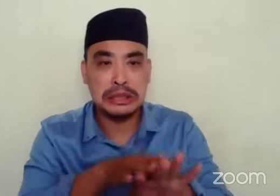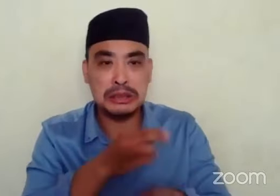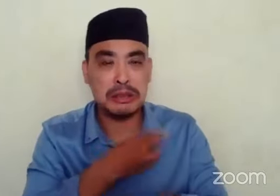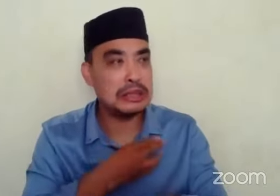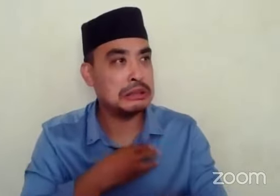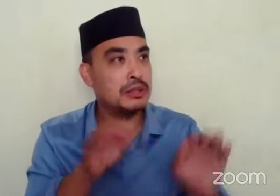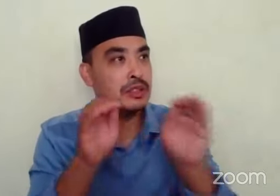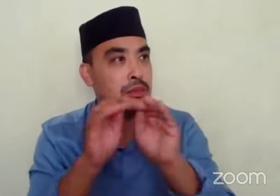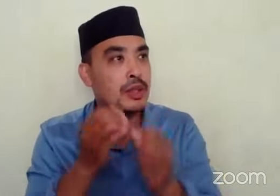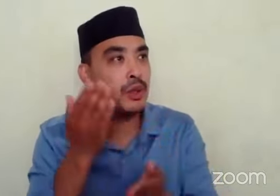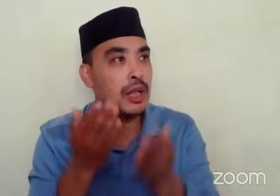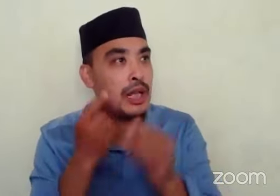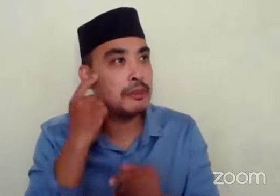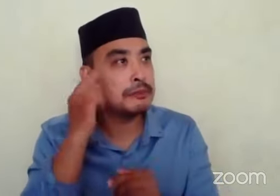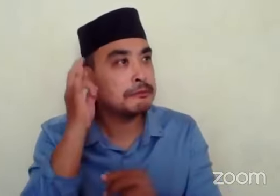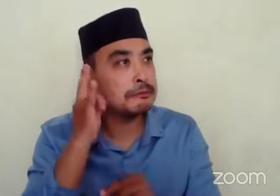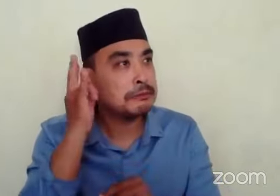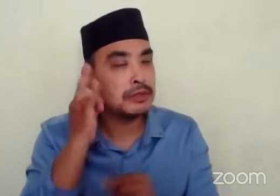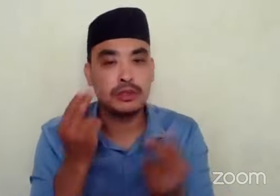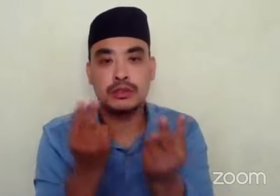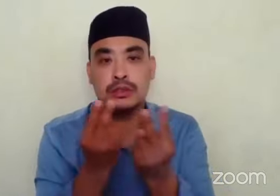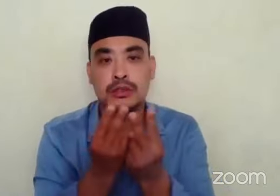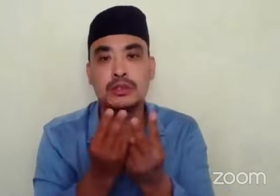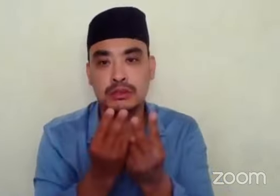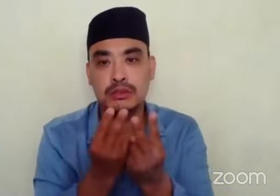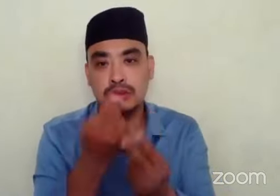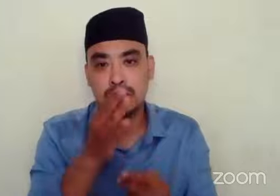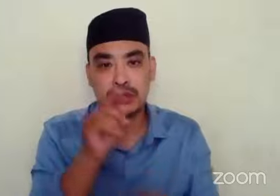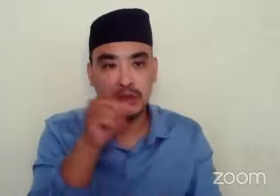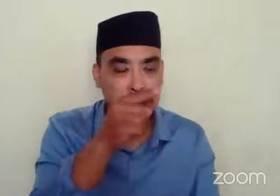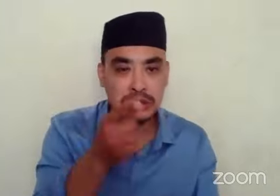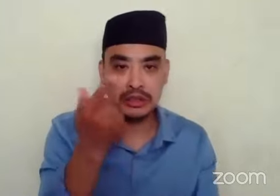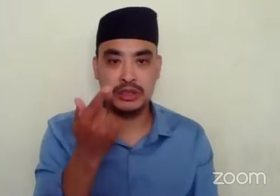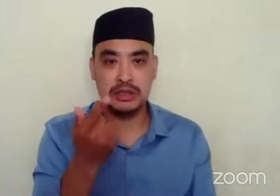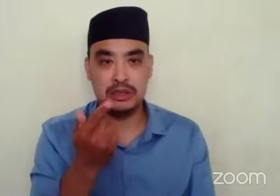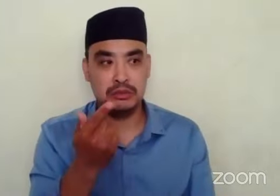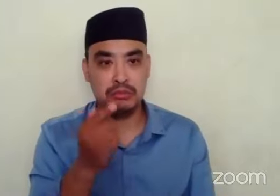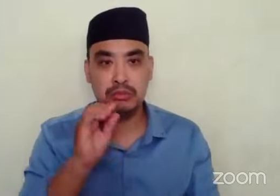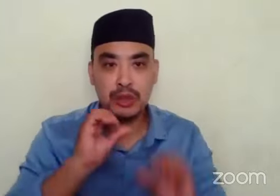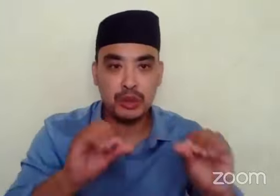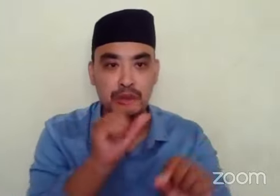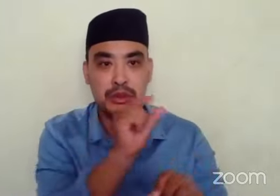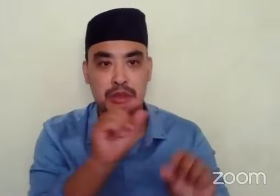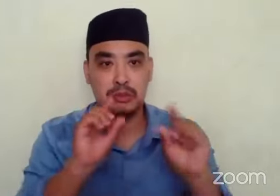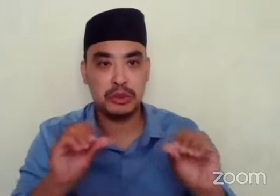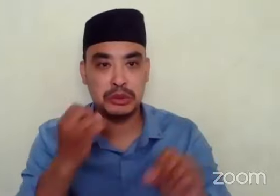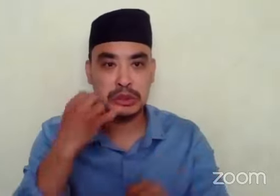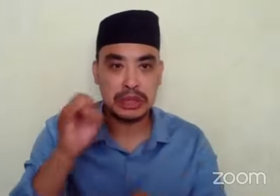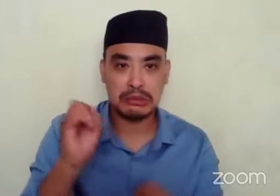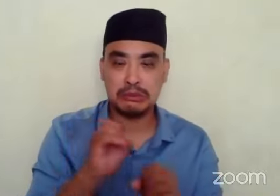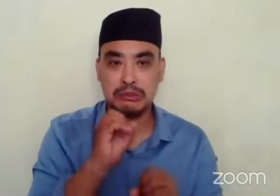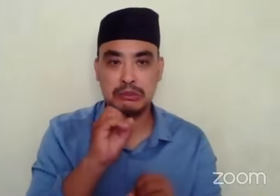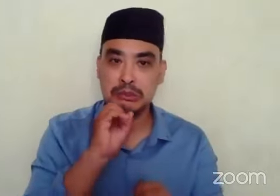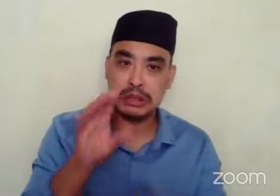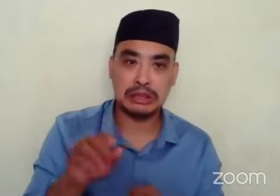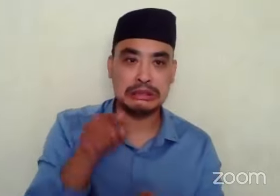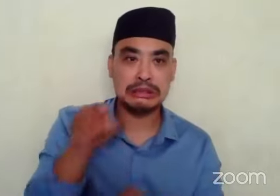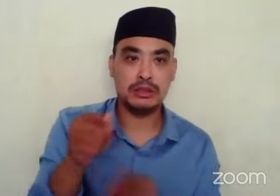सम्बन्ध राख्छ होला भन्ने खालका शङ्का उपशङ्का गर्ने, गलत त्यागहरू लाउने, होइन त्यस्ता खालका लालछनाहरू लाउने हुँदाखेरि